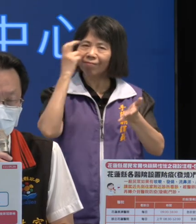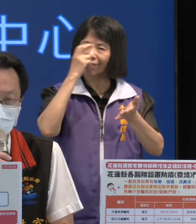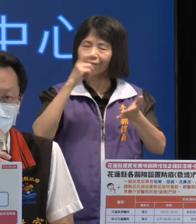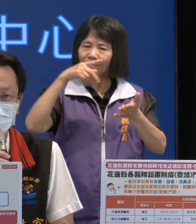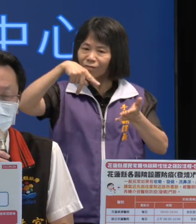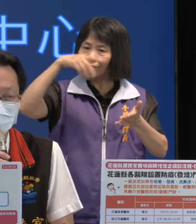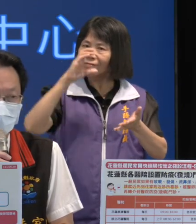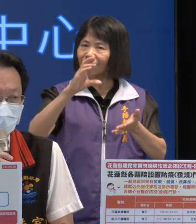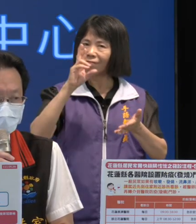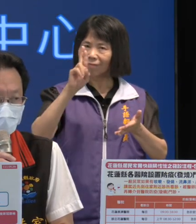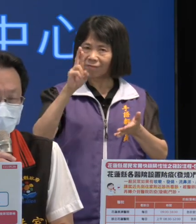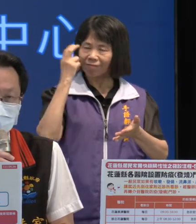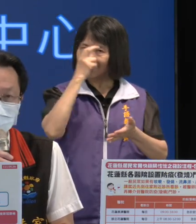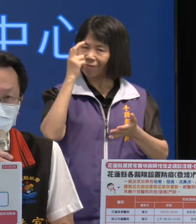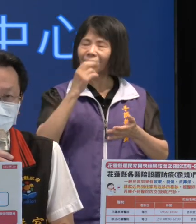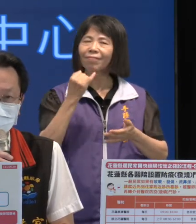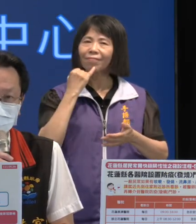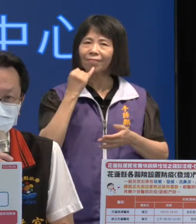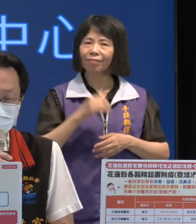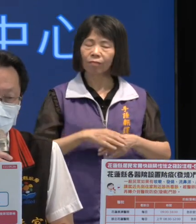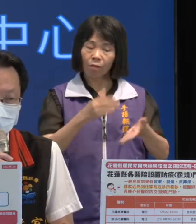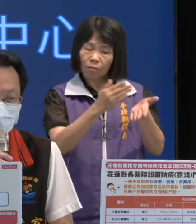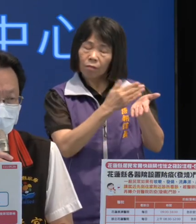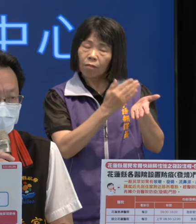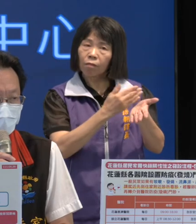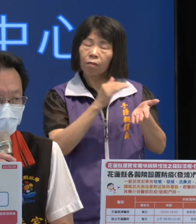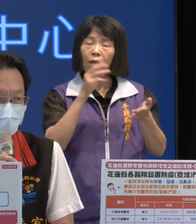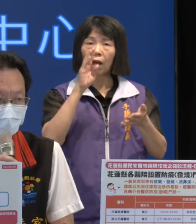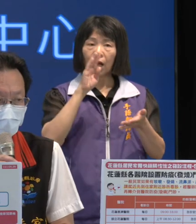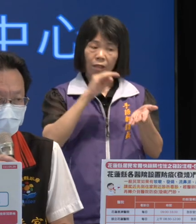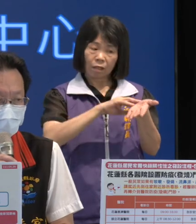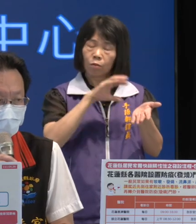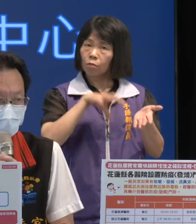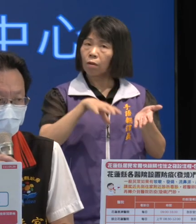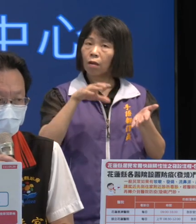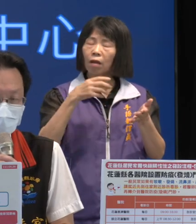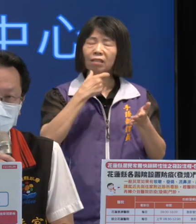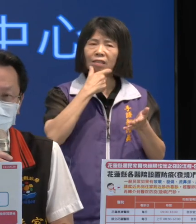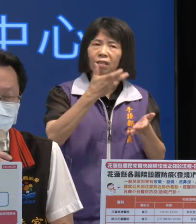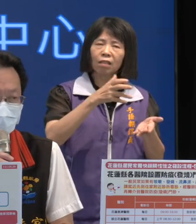特约药局或地方卫生所领取。记者徐立勤，花莲市报道。